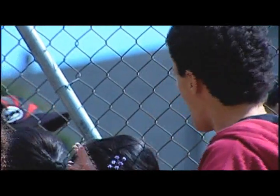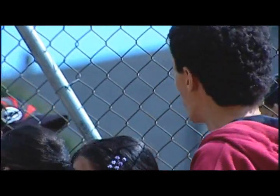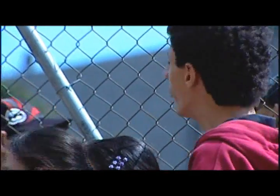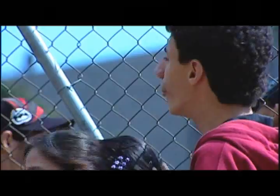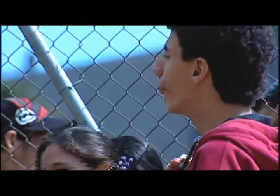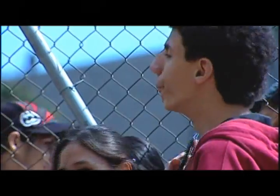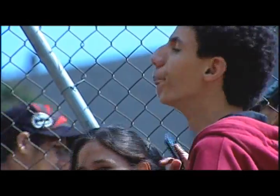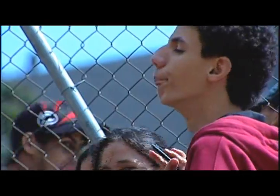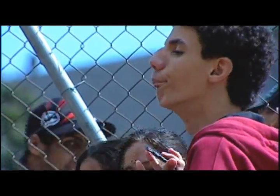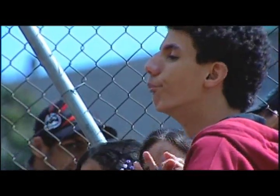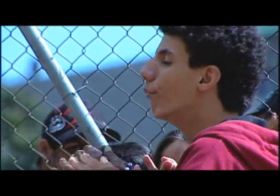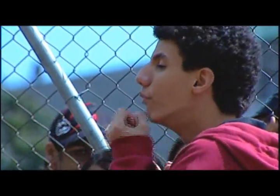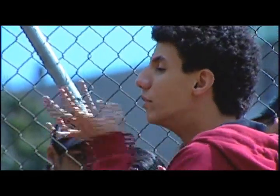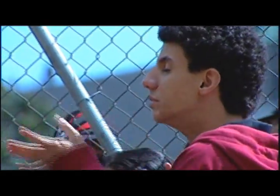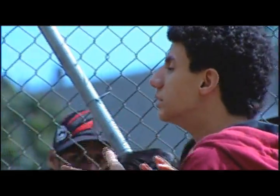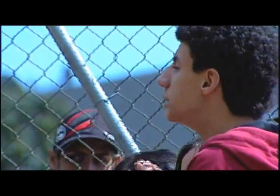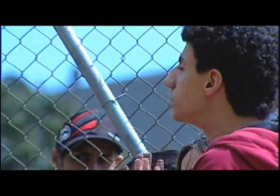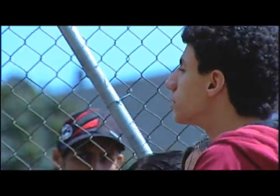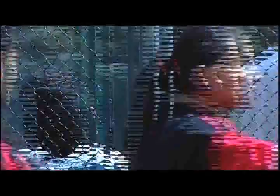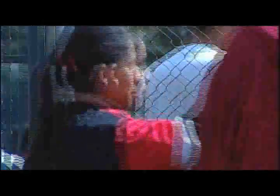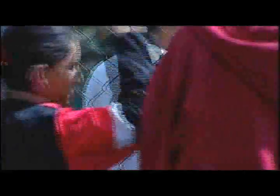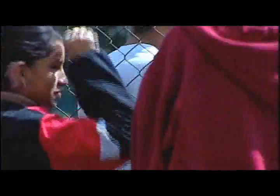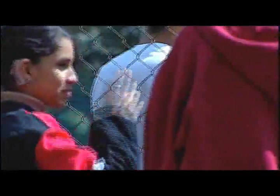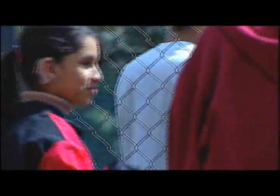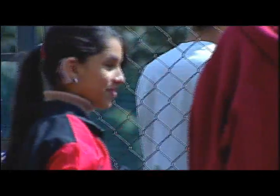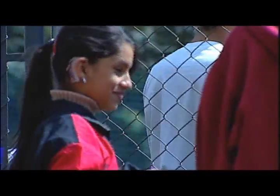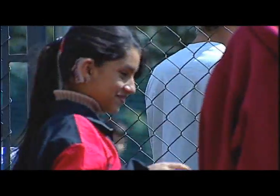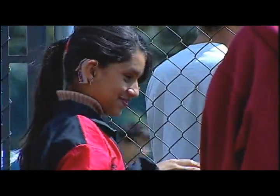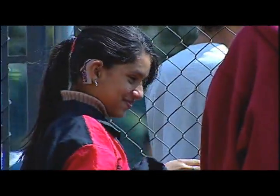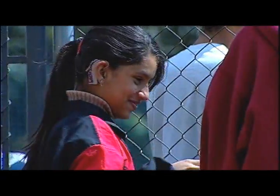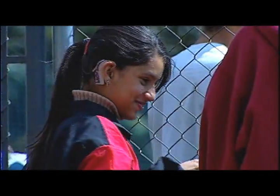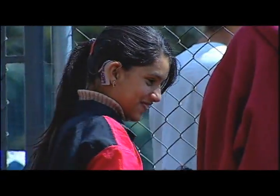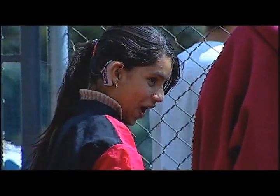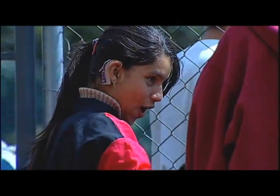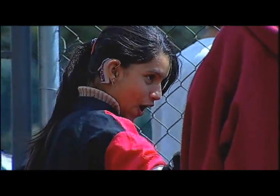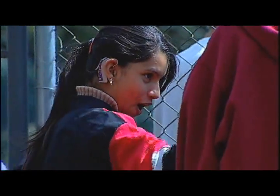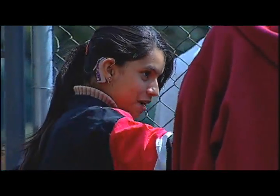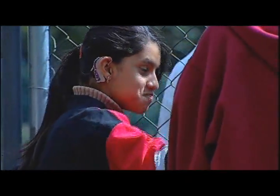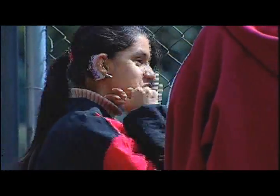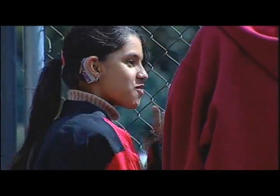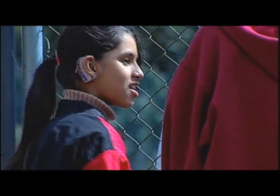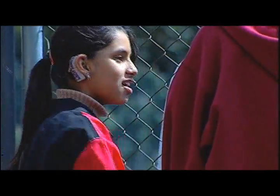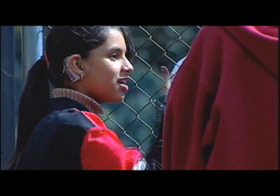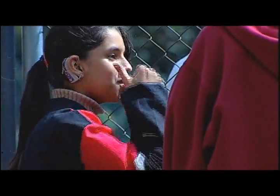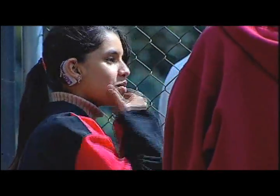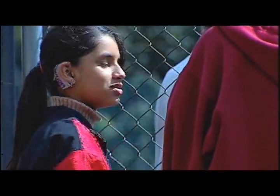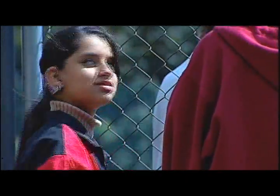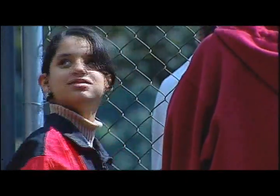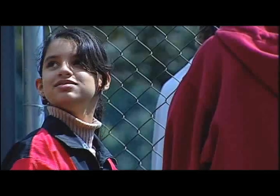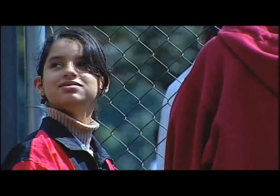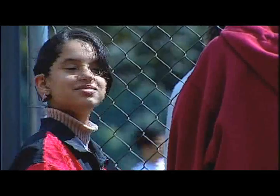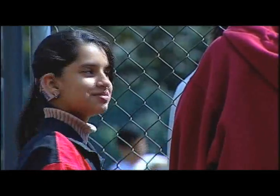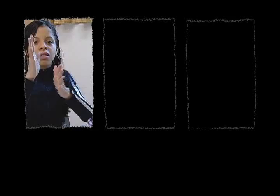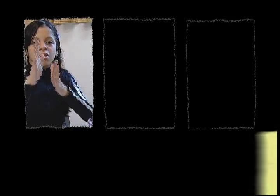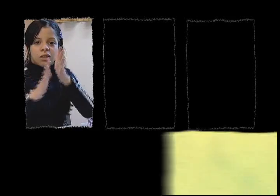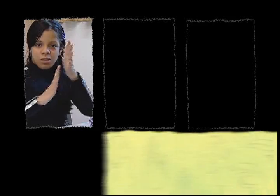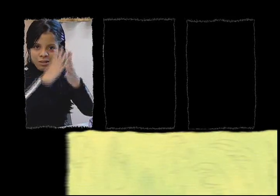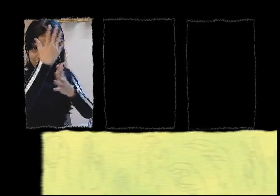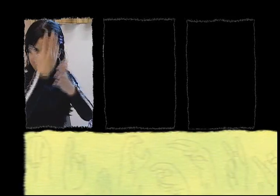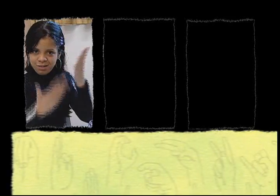sinais obedecem a uma gramática própria, com níveis linguísticos correspondentes aos das línguas orais auditivas. Em português,